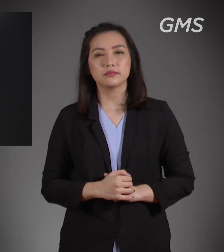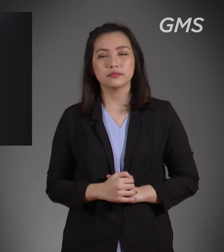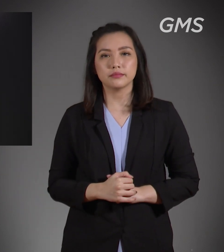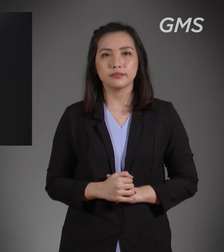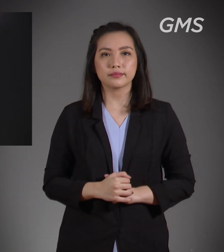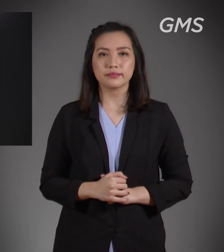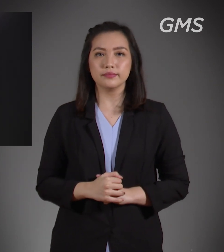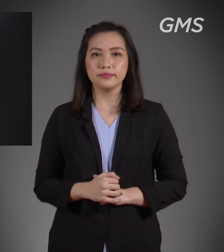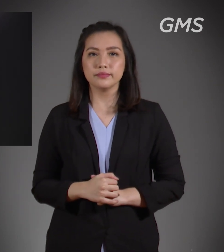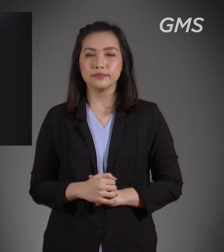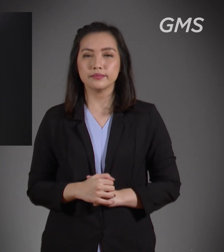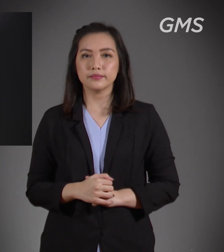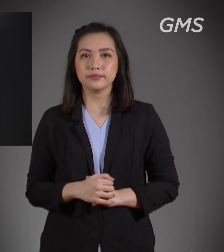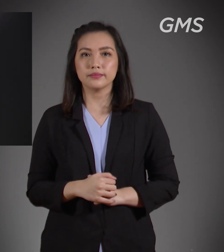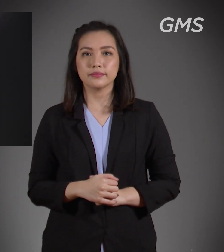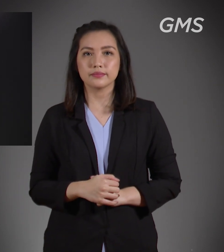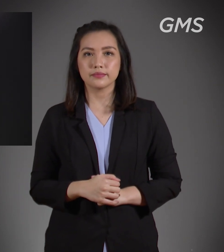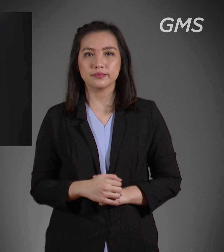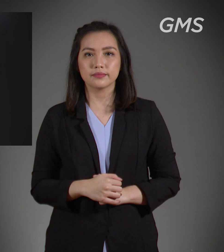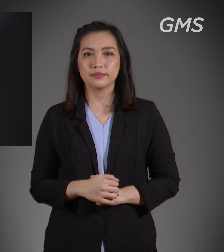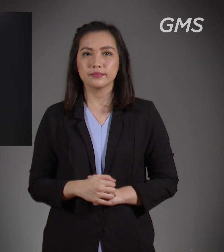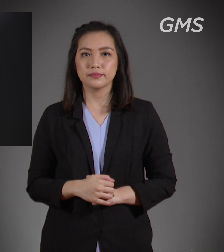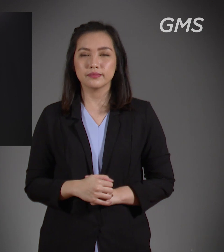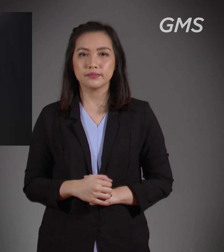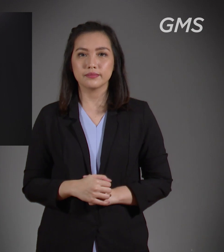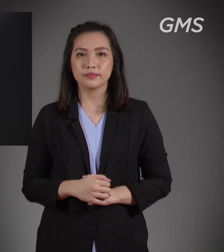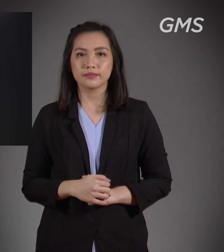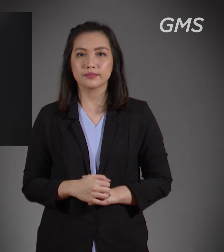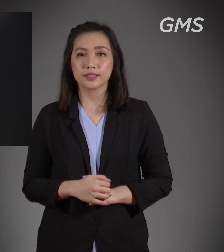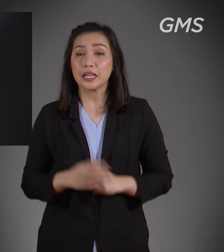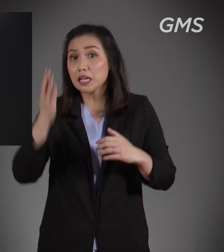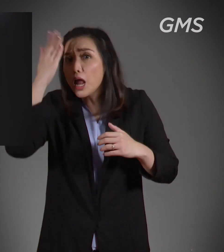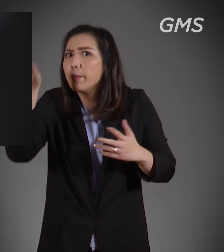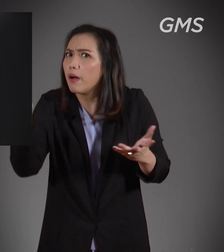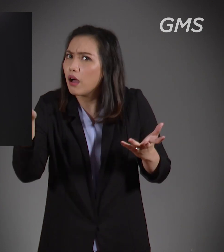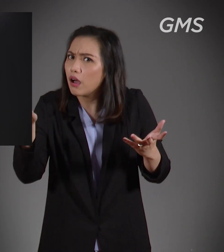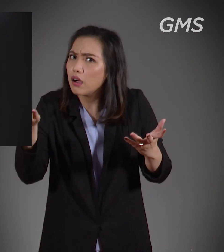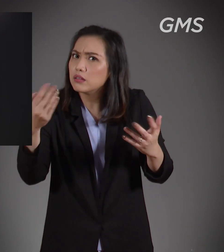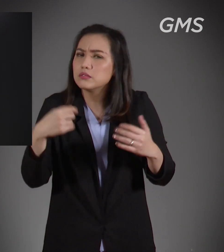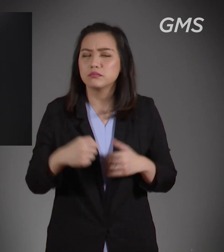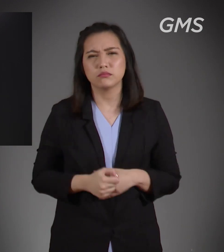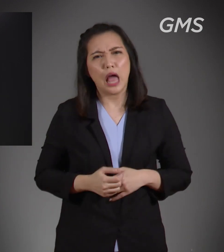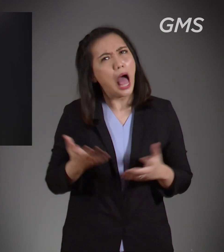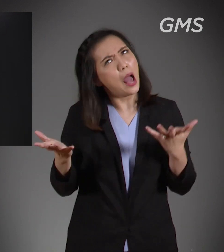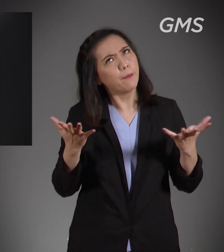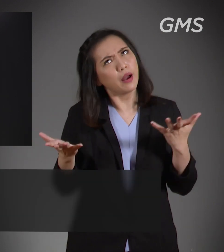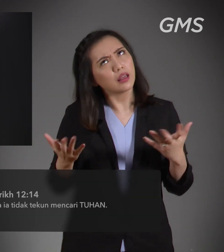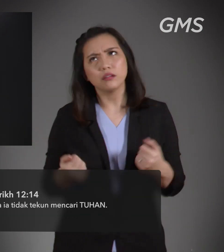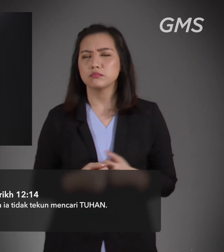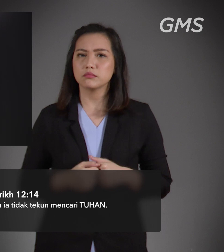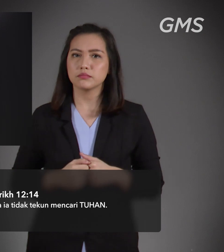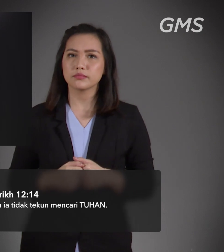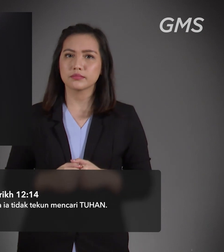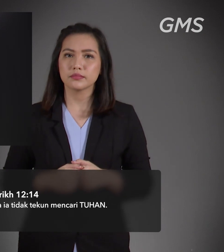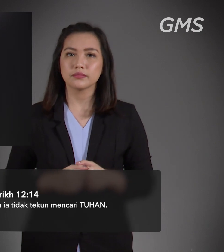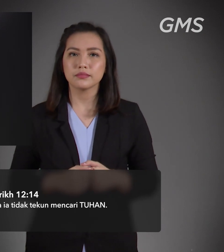dia disebut berbuat yang jahat di mata Tuhan? Alasannya kok sederhana ya. Kayaknya gak seberapa. Ayat 14 baca lagi. Ia berbuat